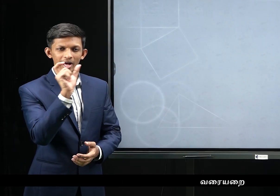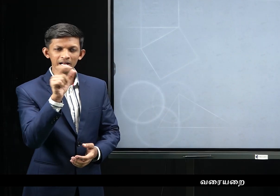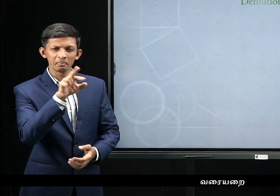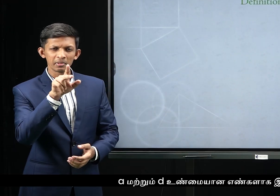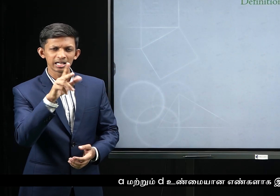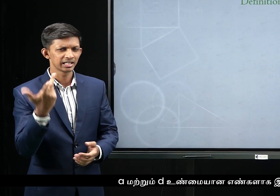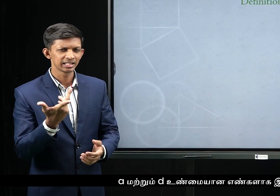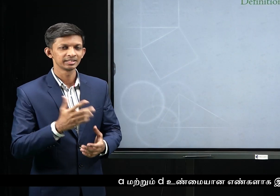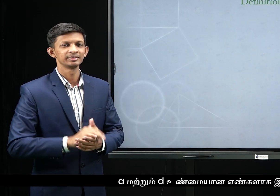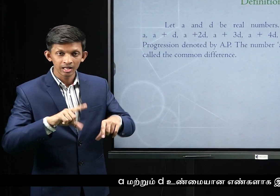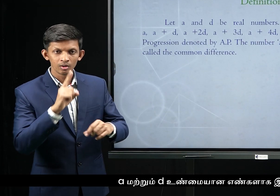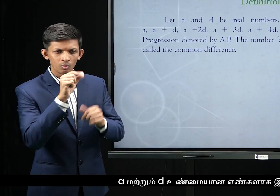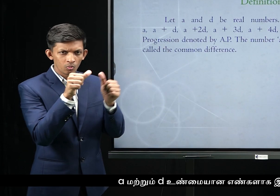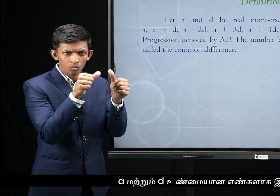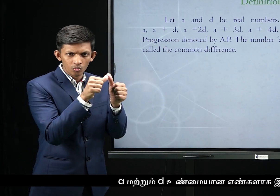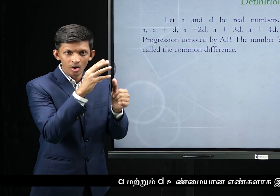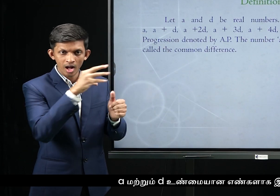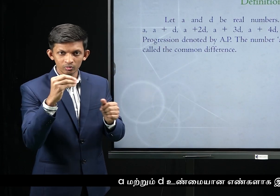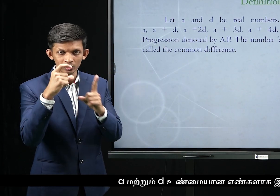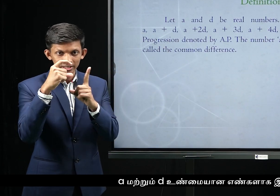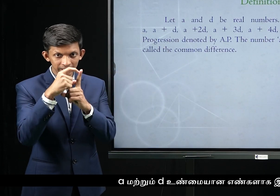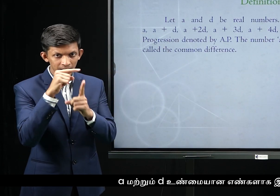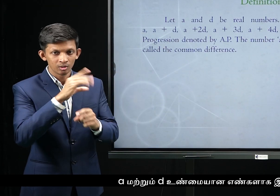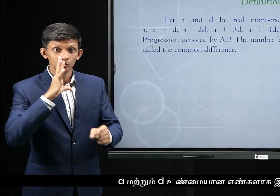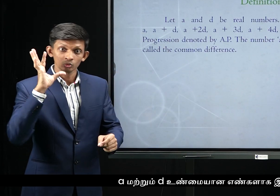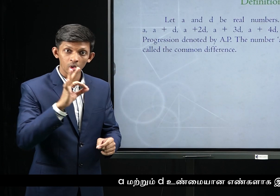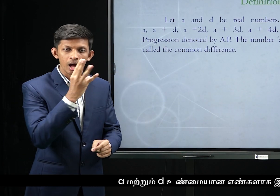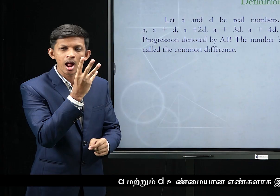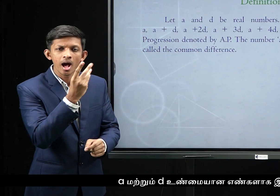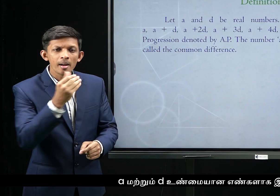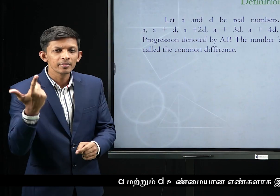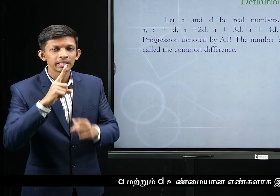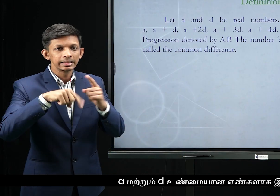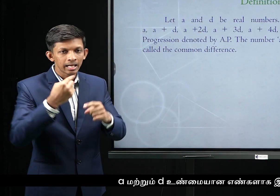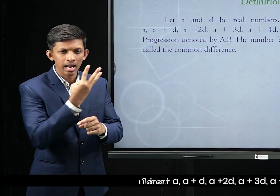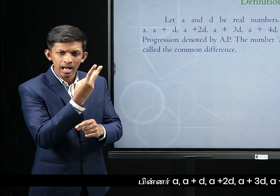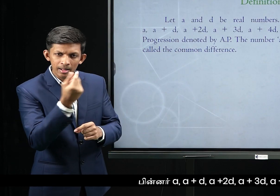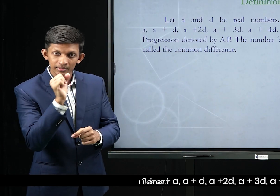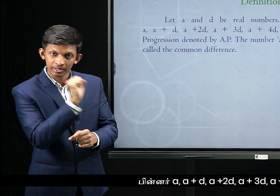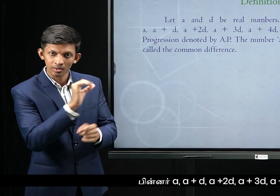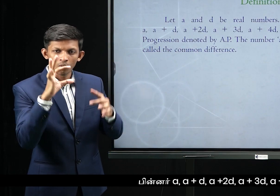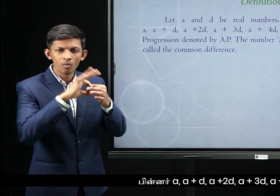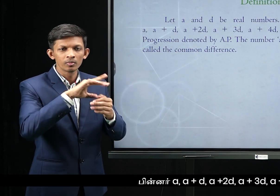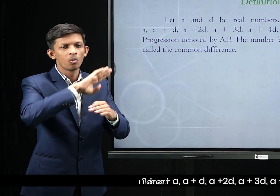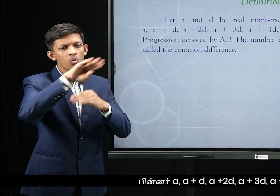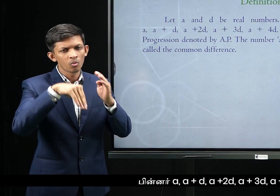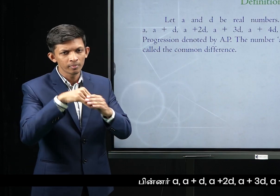வரையறை: a மற்றும் d உண்மையான எண்களுக்காக இருக்கட்டும். பின்னர் a கூட்டல்